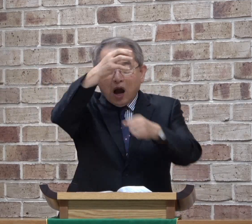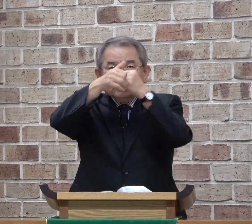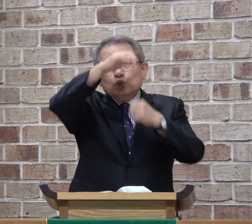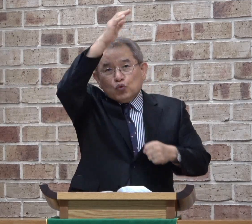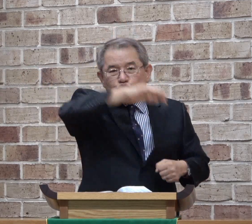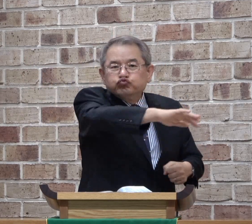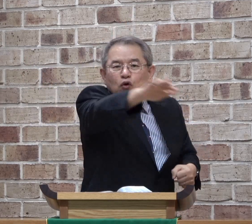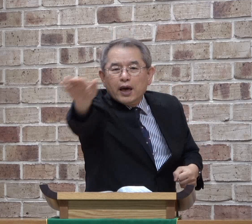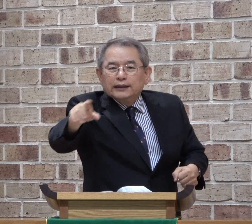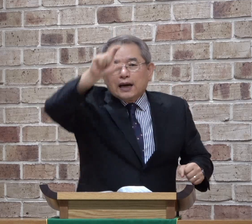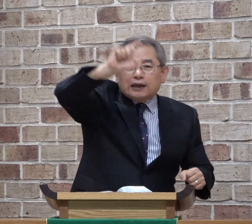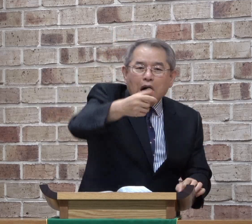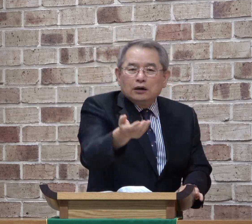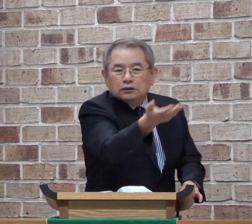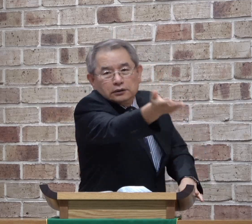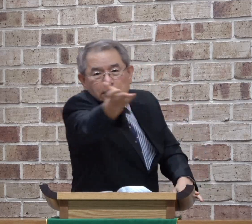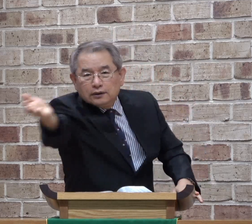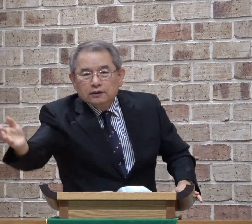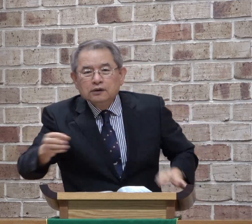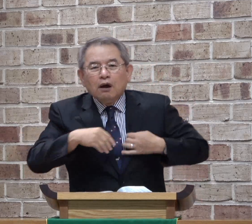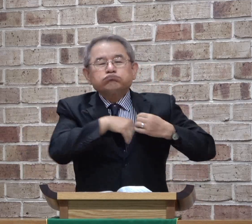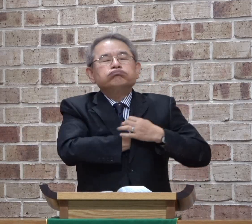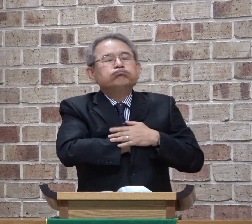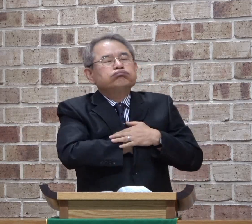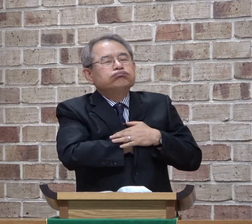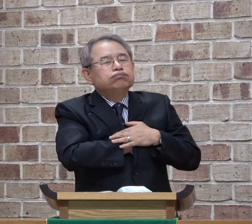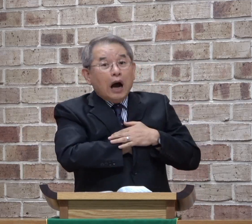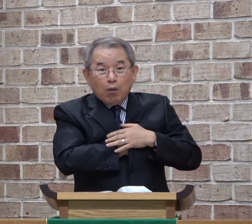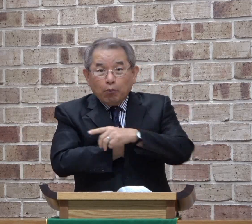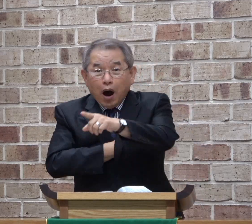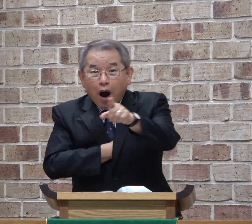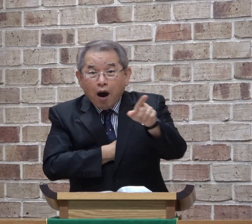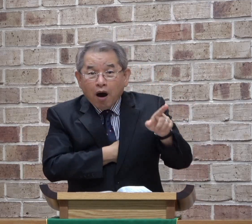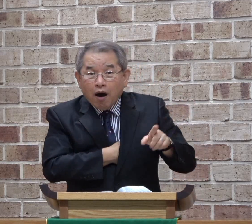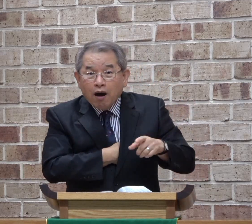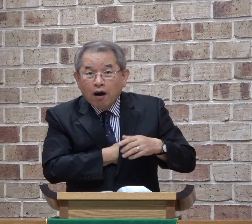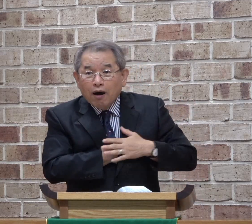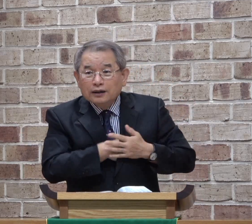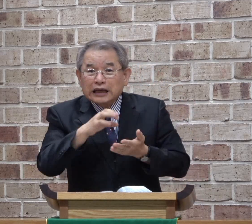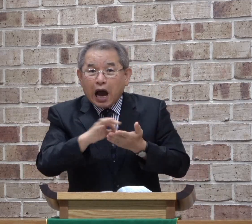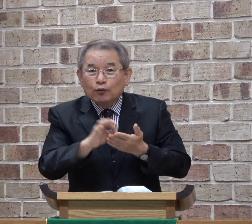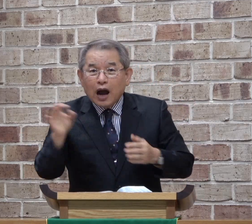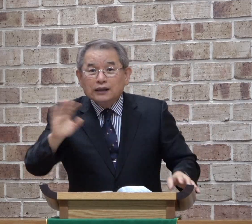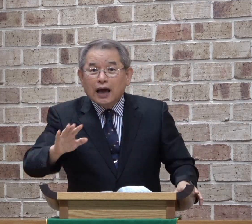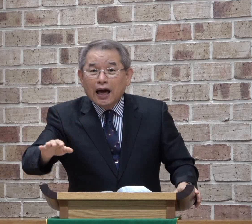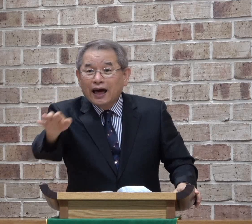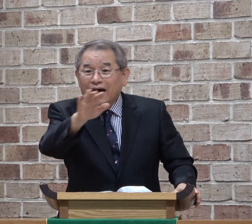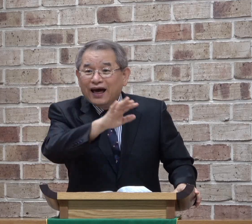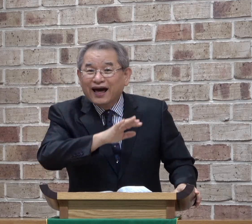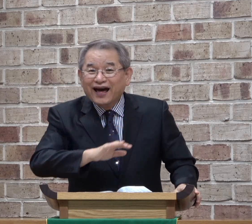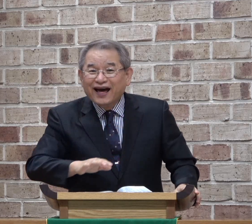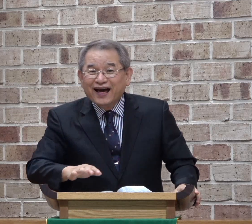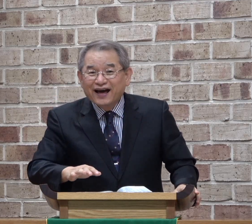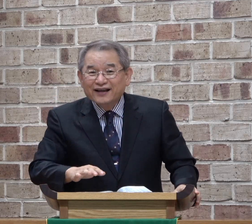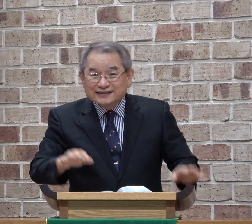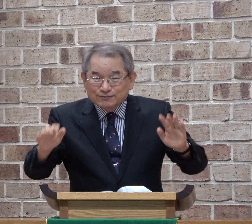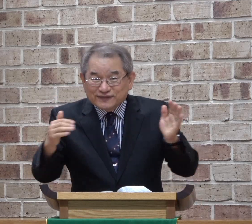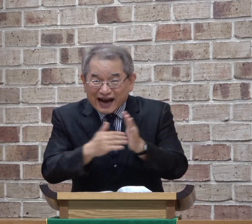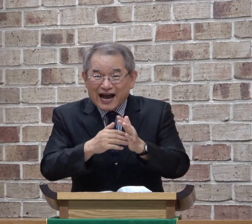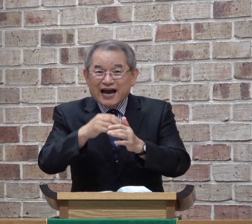그리스도의 이름은 우리에게 마치 여러분에게 필요할 때 사용되어질 수 있는 그런 능력을 우리에게 주셨습니다. 근데 여러분들도 저 카드를 사용할지